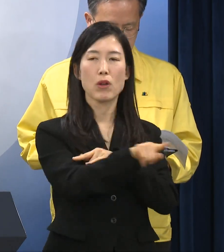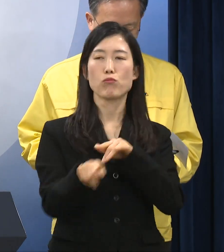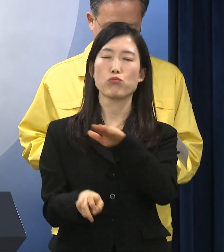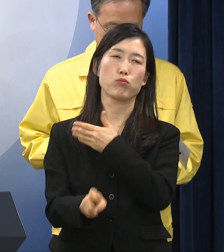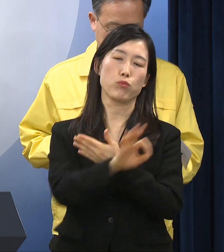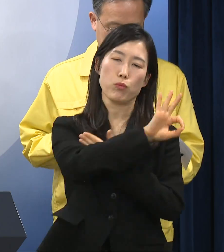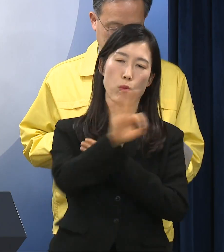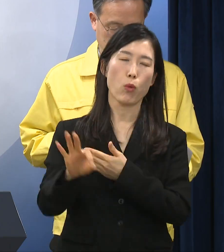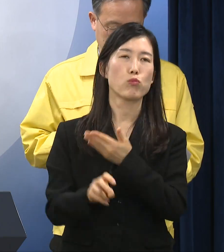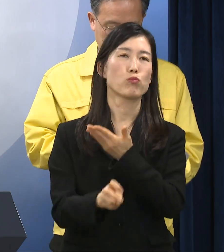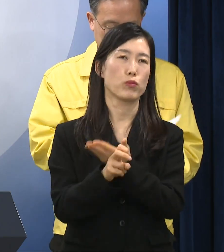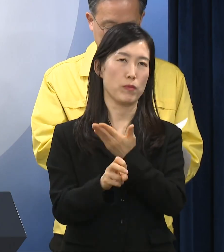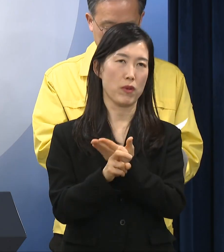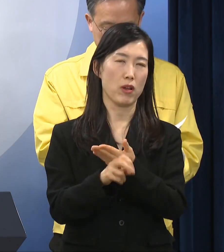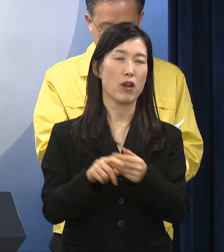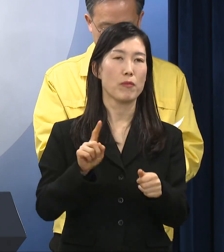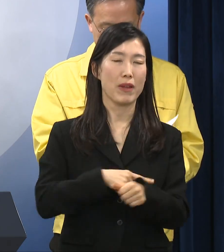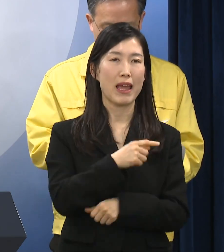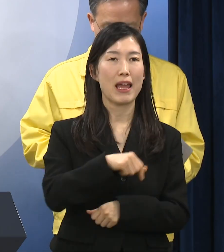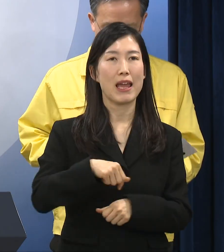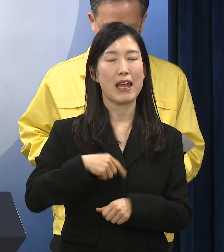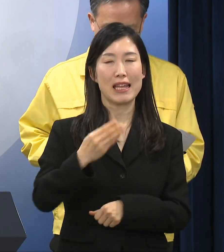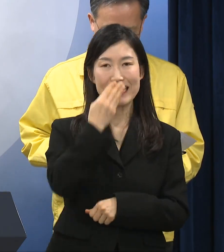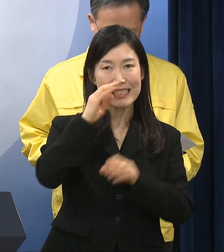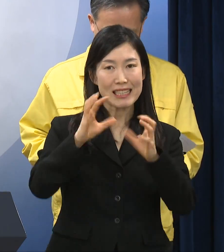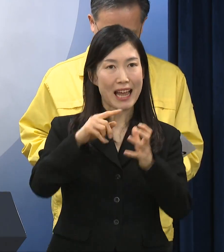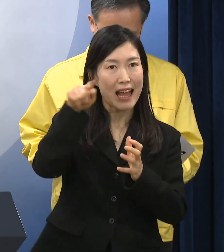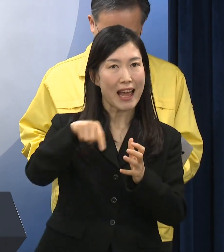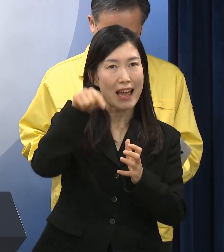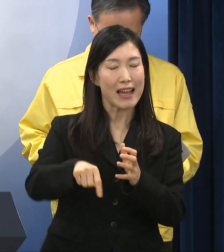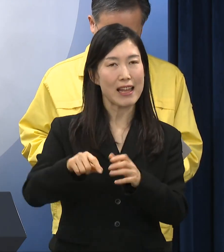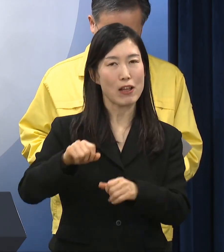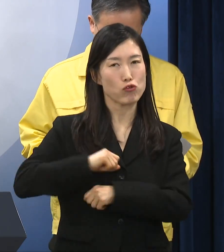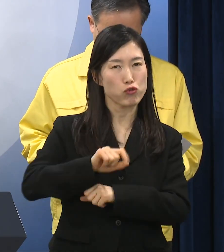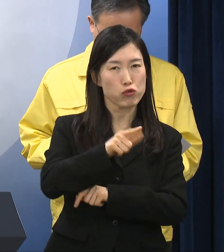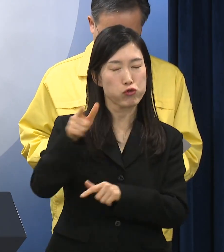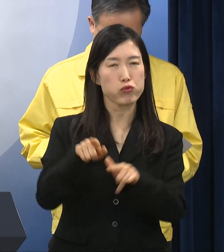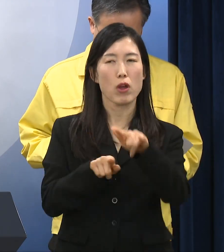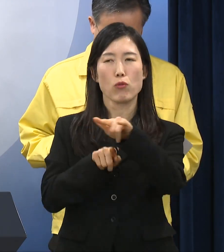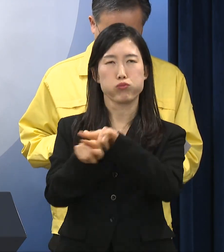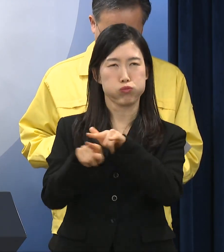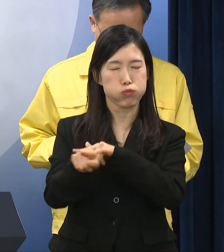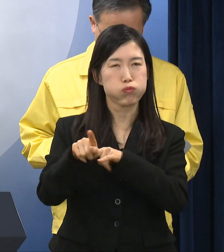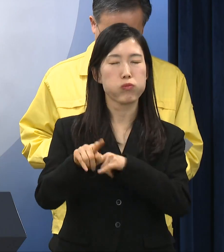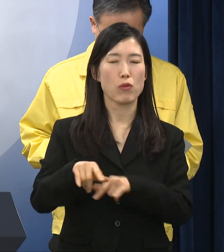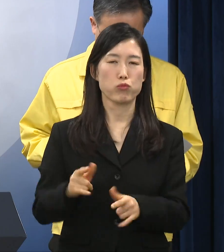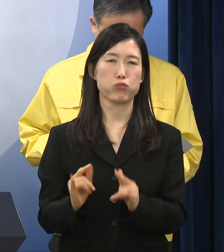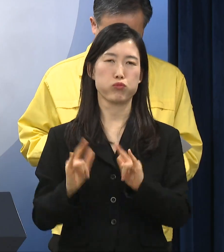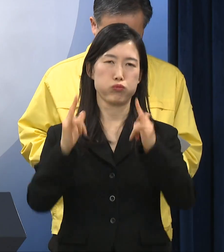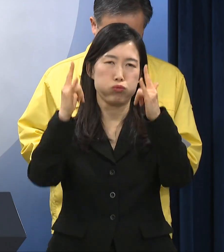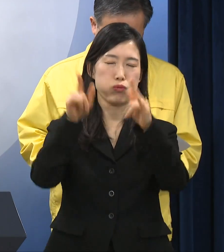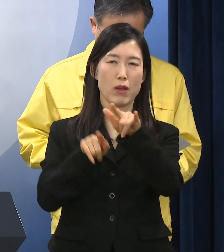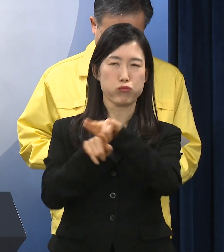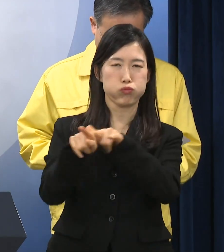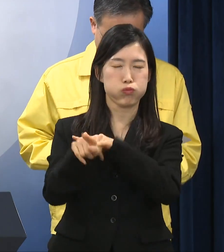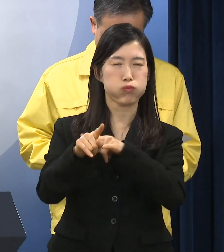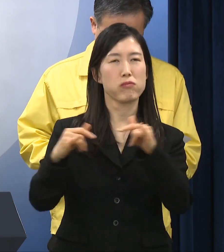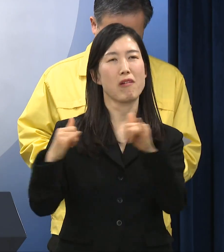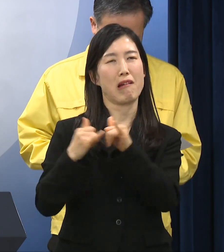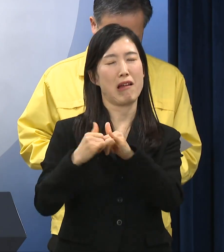하고 이스라엘 및 영내에 있는 미군 기지 소재국을 대상으로 미사일 그리고 드론 공격을 지속하고